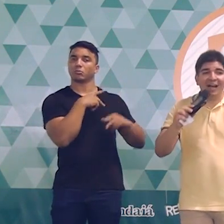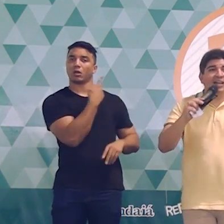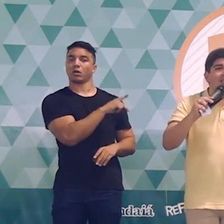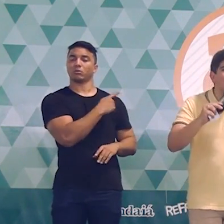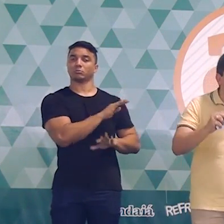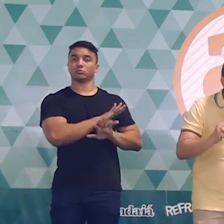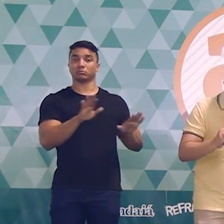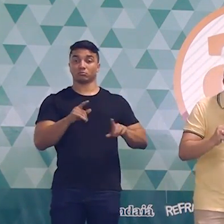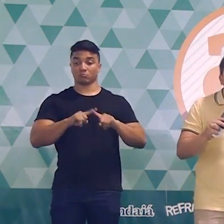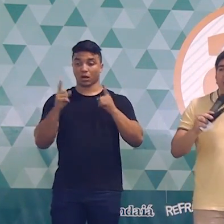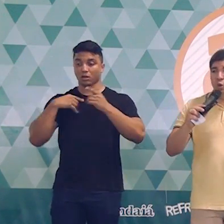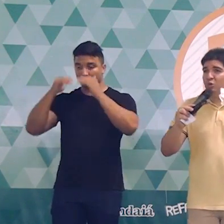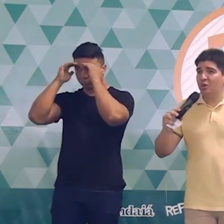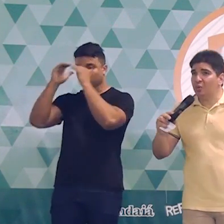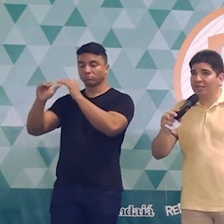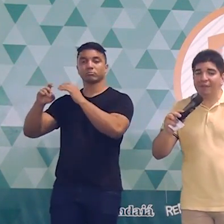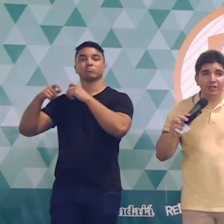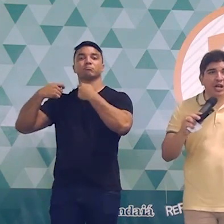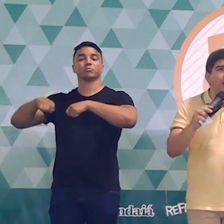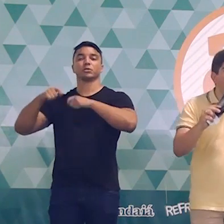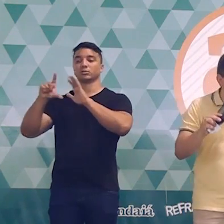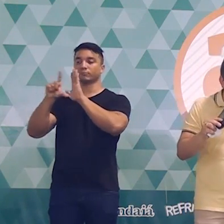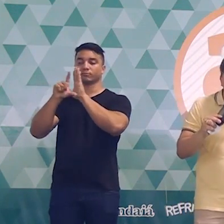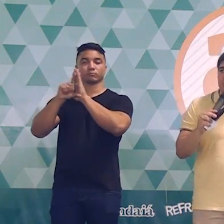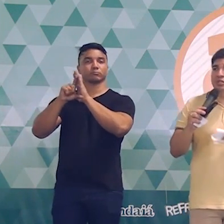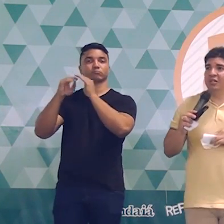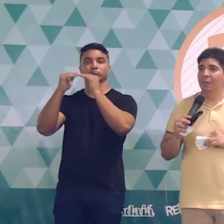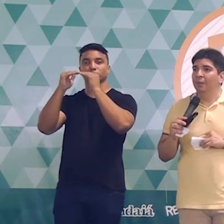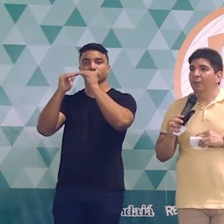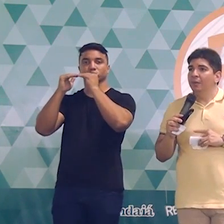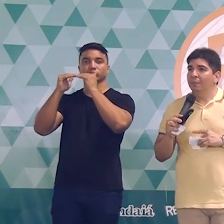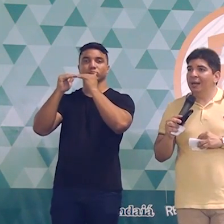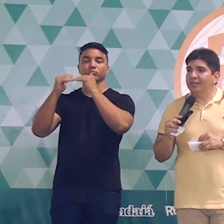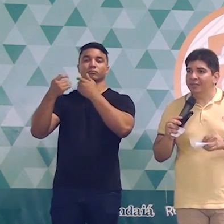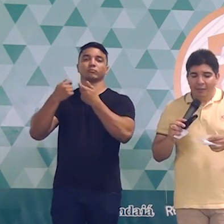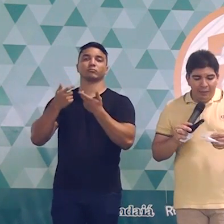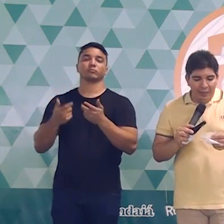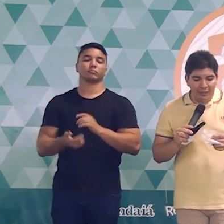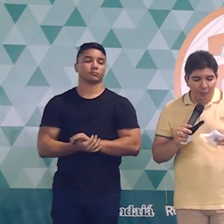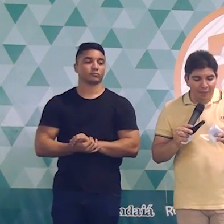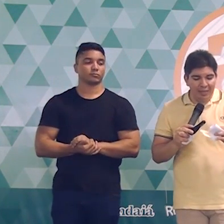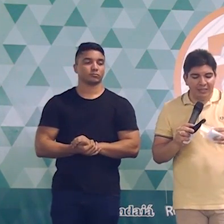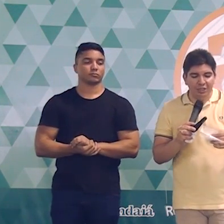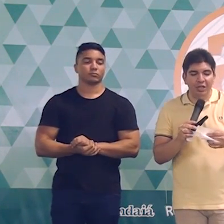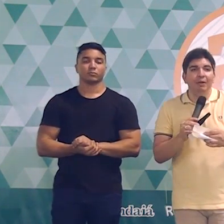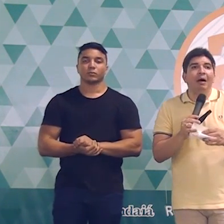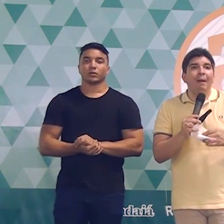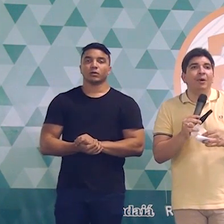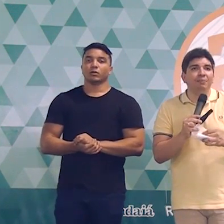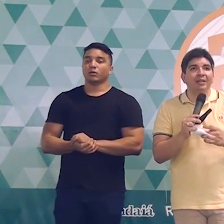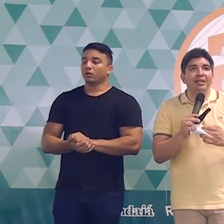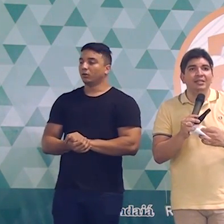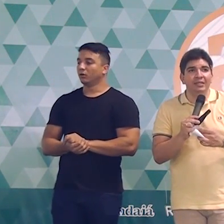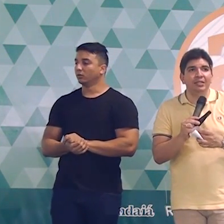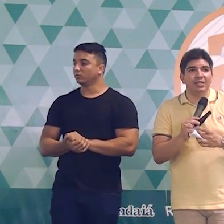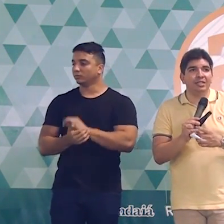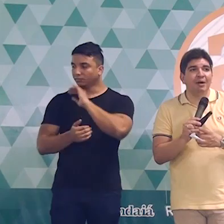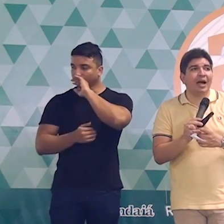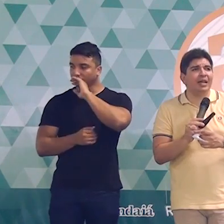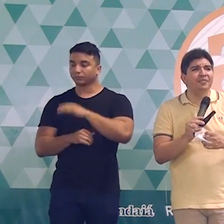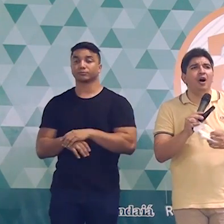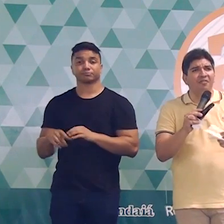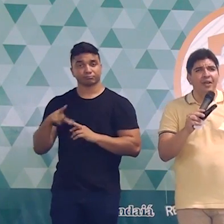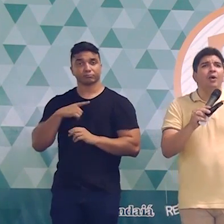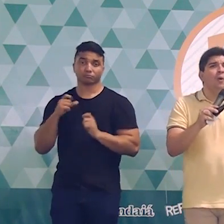respeito é garantia da lei. Todos são iguais perante a lei, conforme a Constituição. Beleza? Então, existe a possibilidade sim de esse